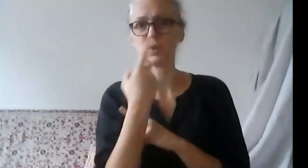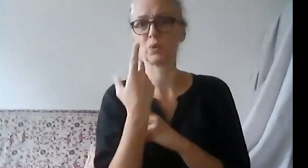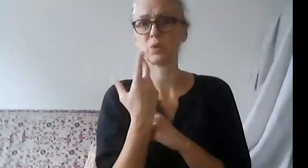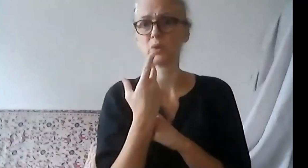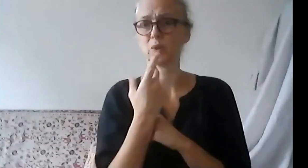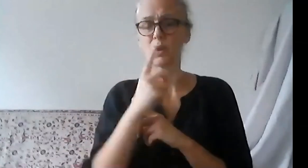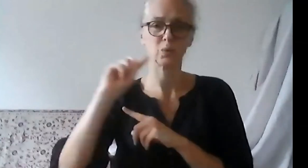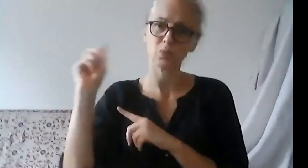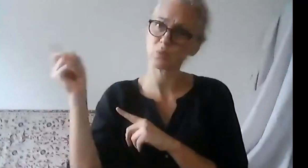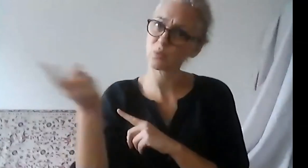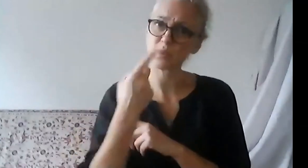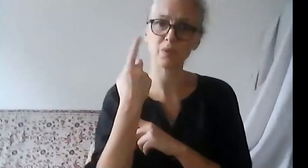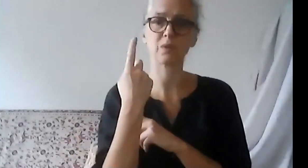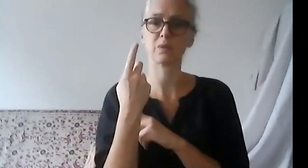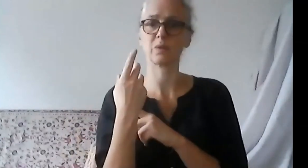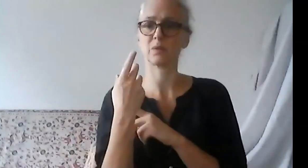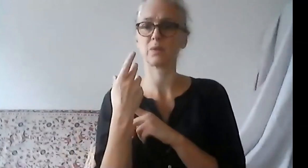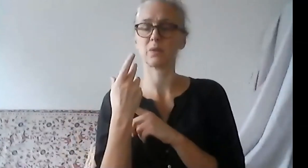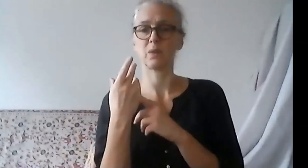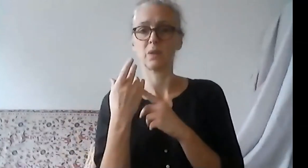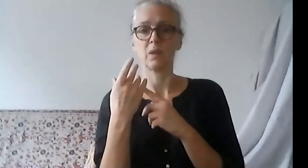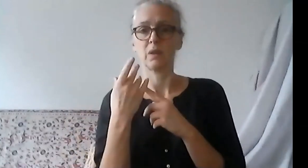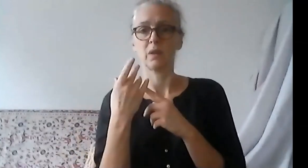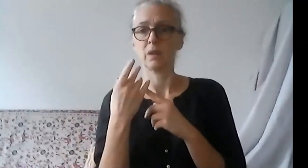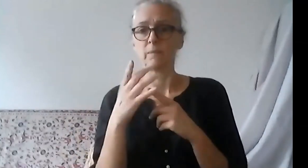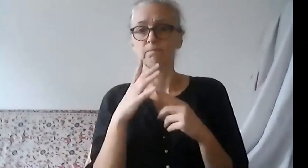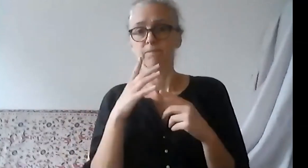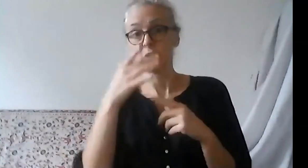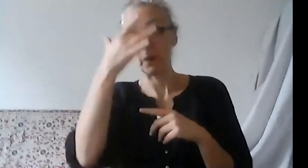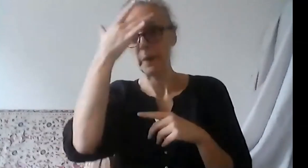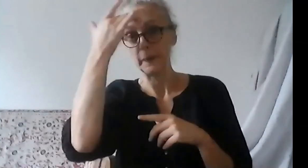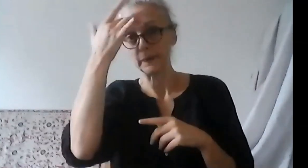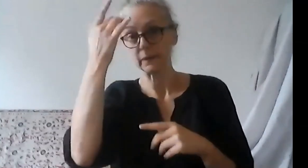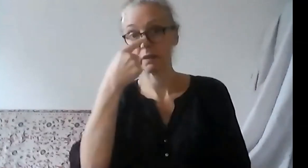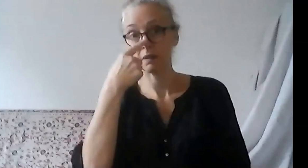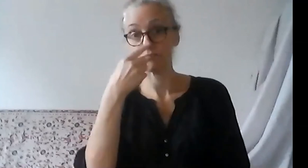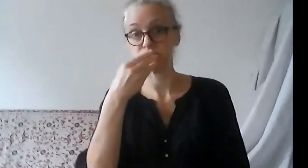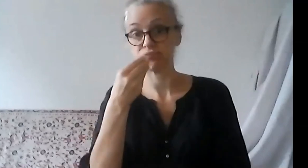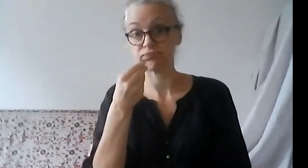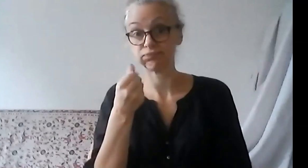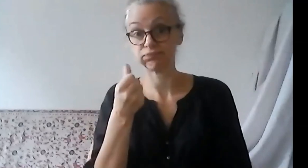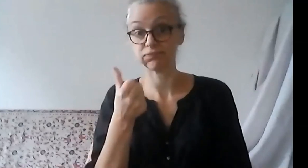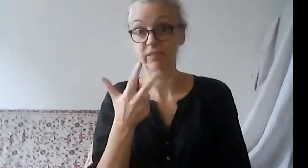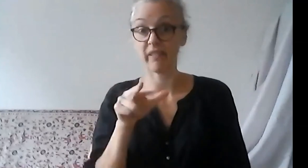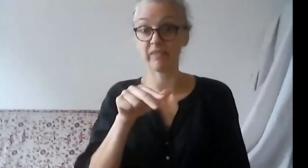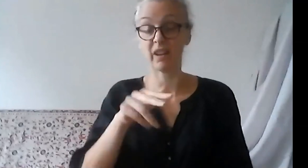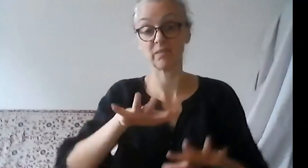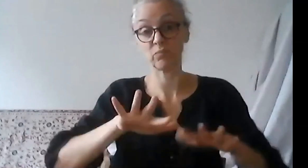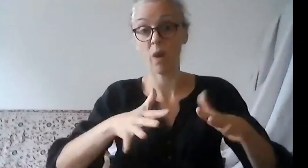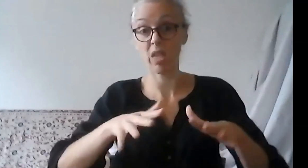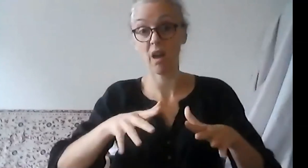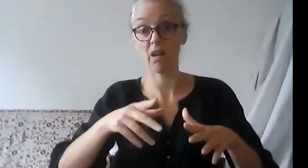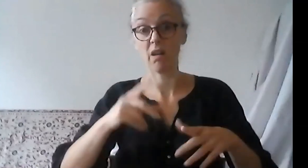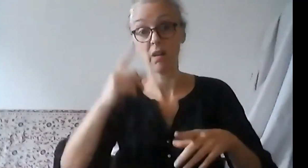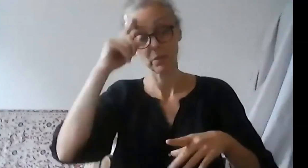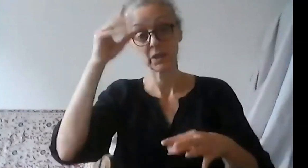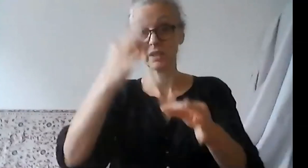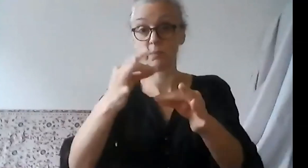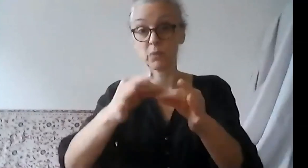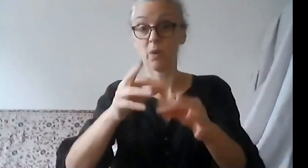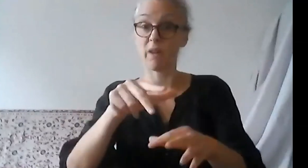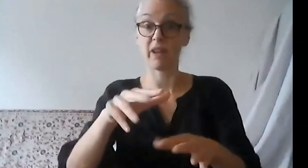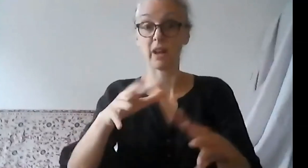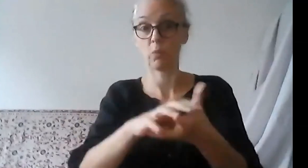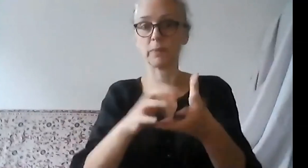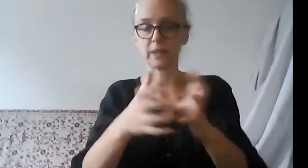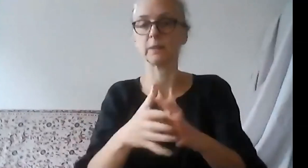publique partage un effet pessimiste à la rentrée. Donc, c'est intéressant de voir un peu l'impact économique. Mais ce qui nous intéresse, c'est plutôt le